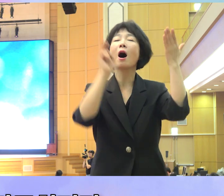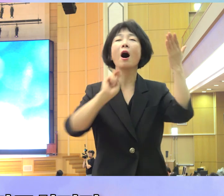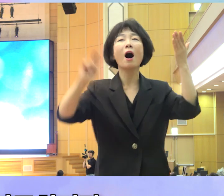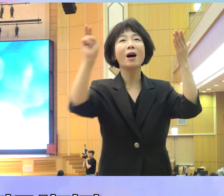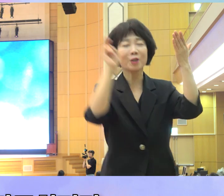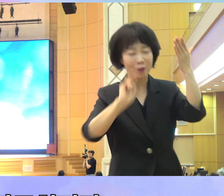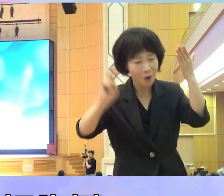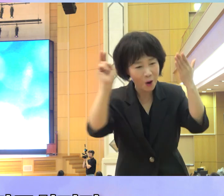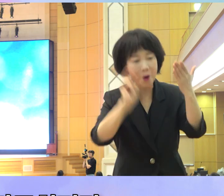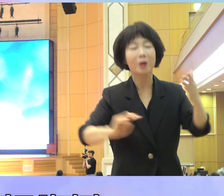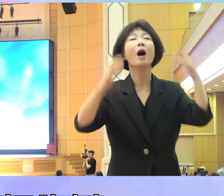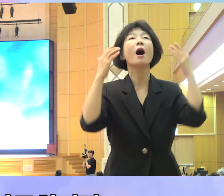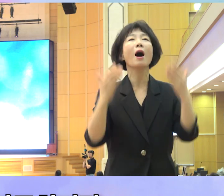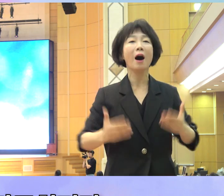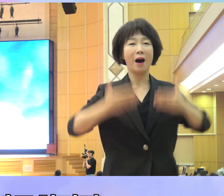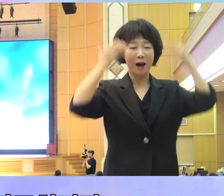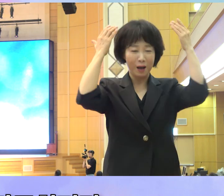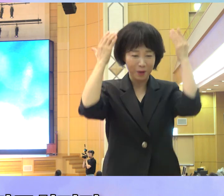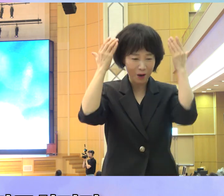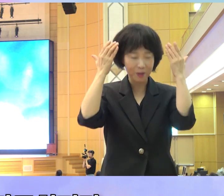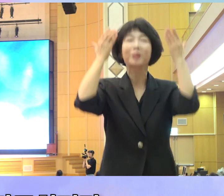주님을